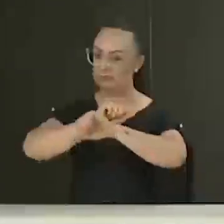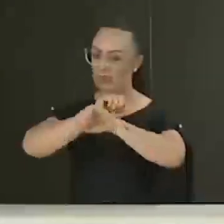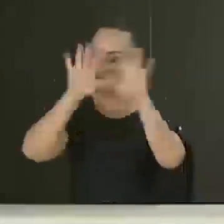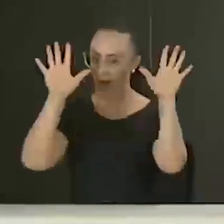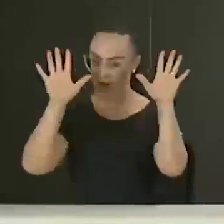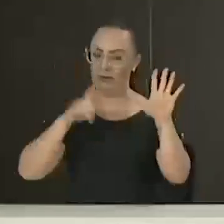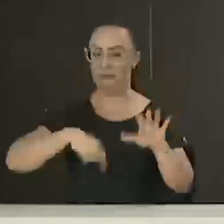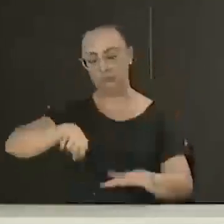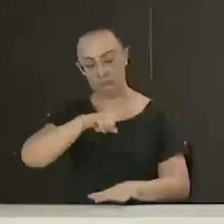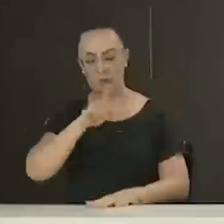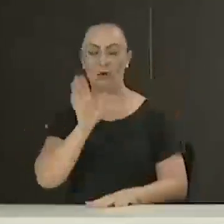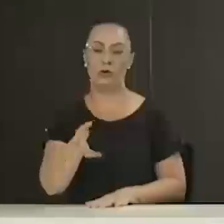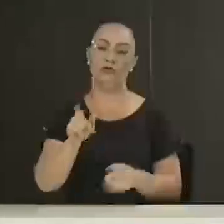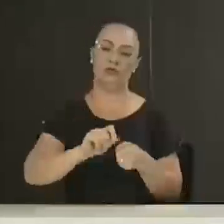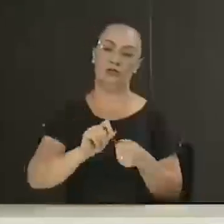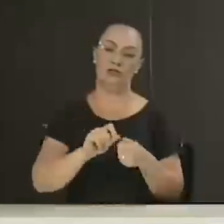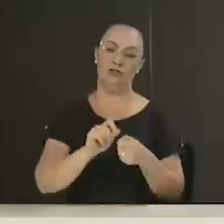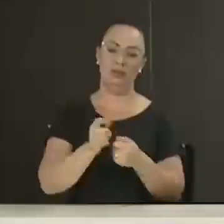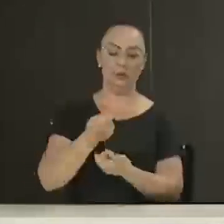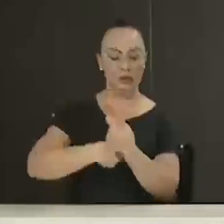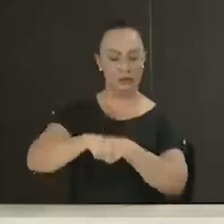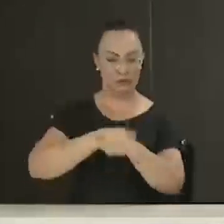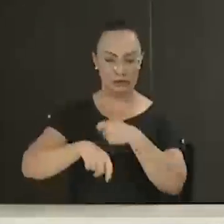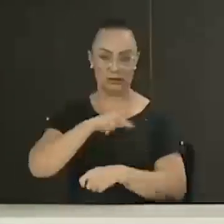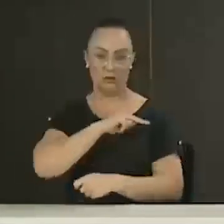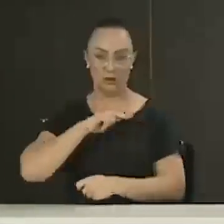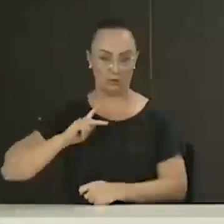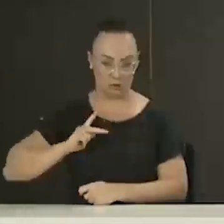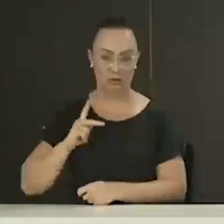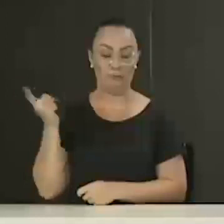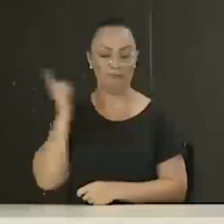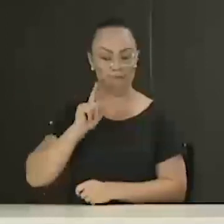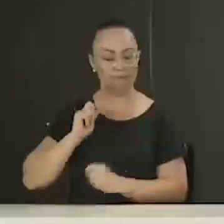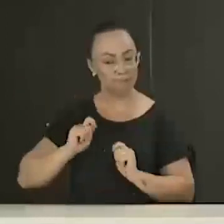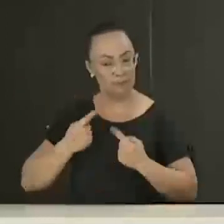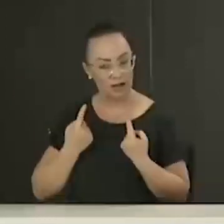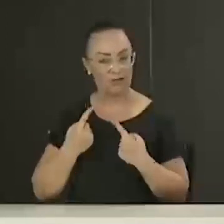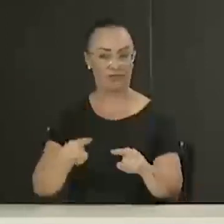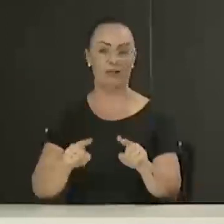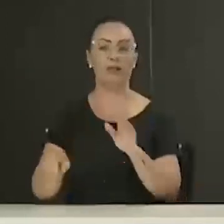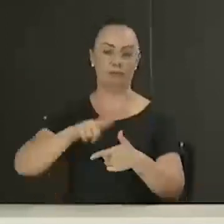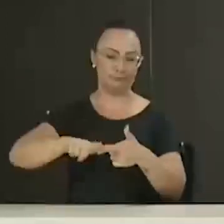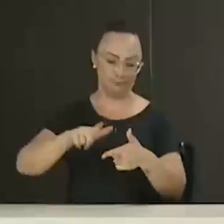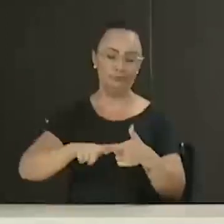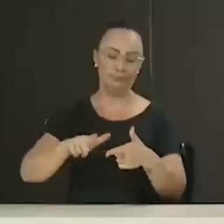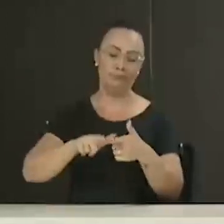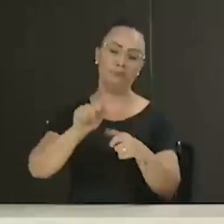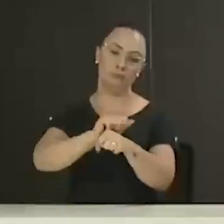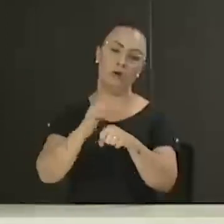é o que a gente tem feito aqui na administração pública para enfrentar essa crise do convite 19